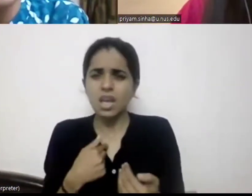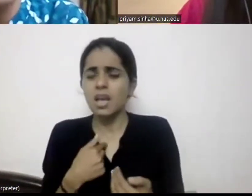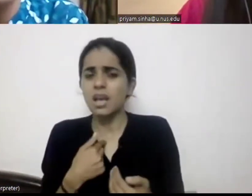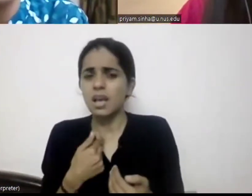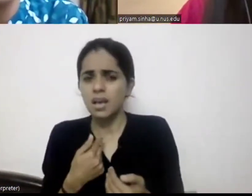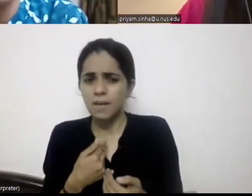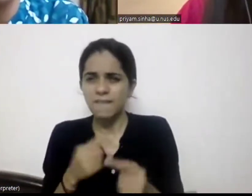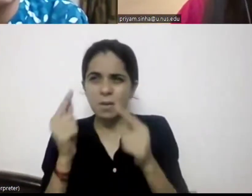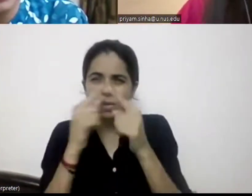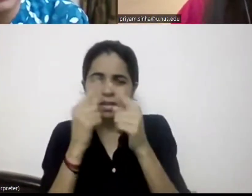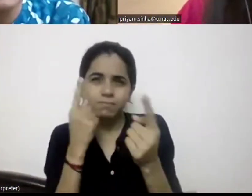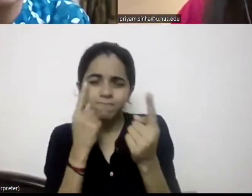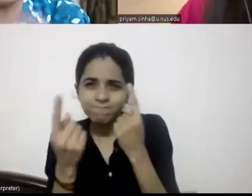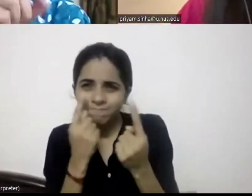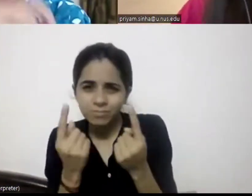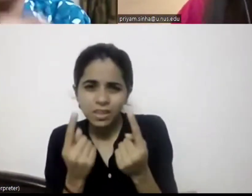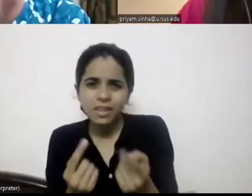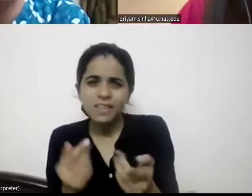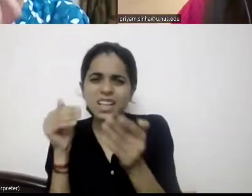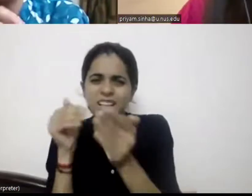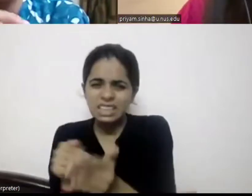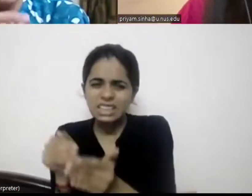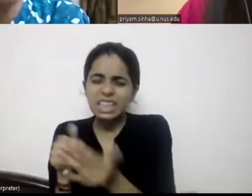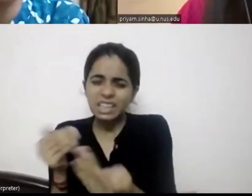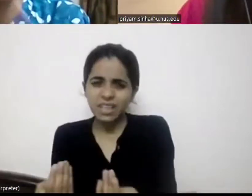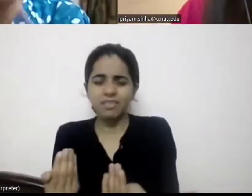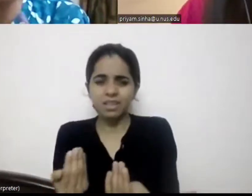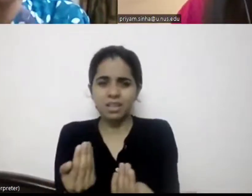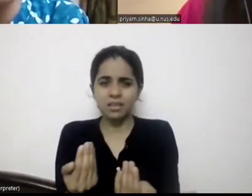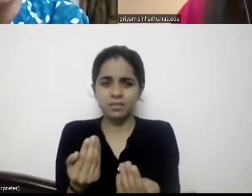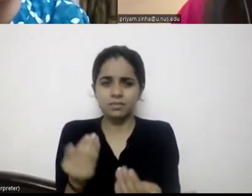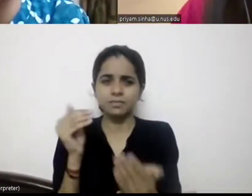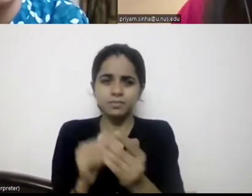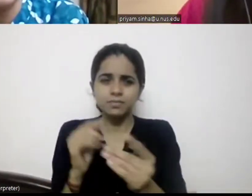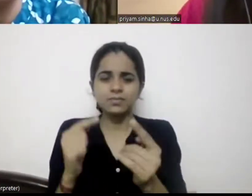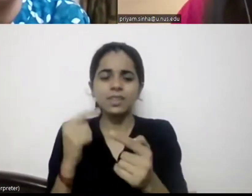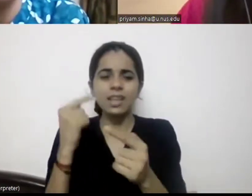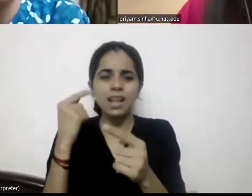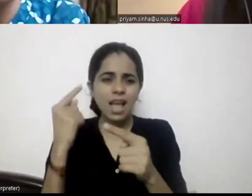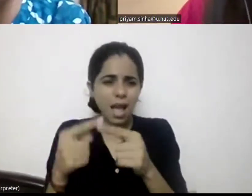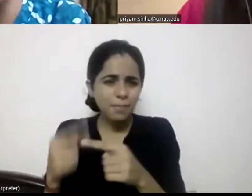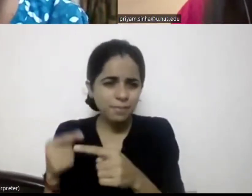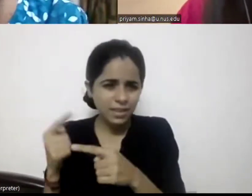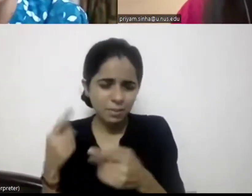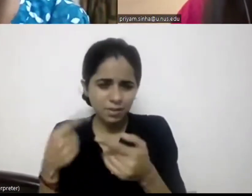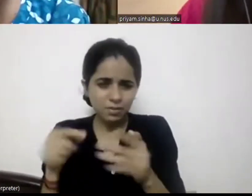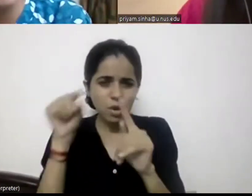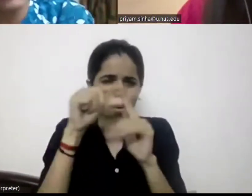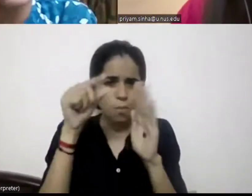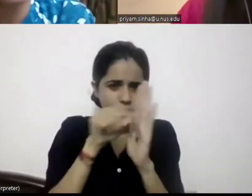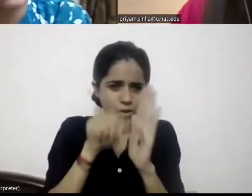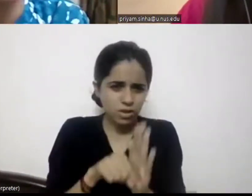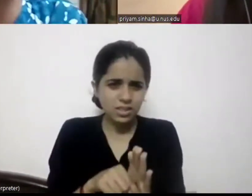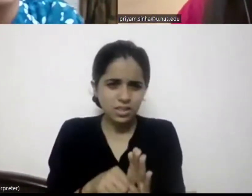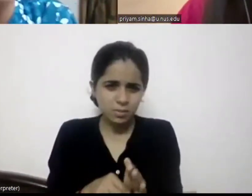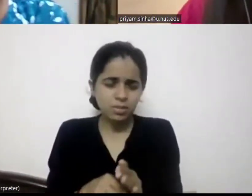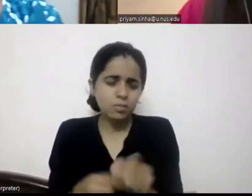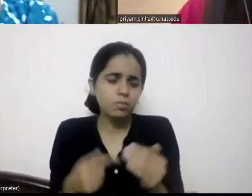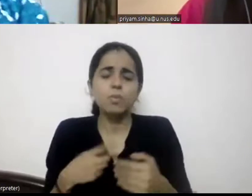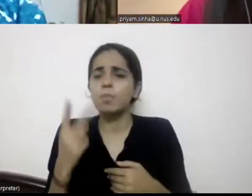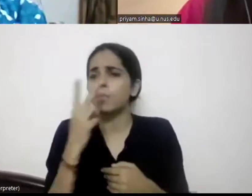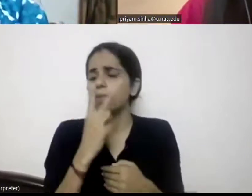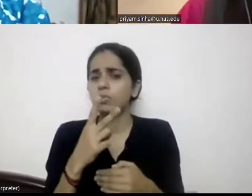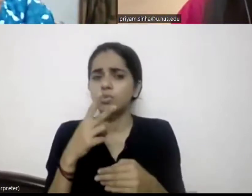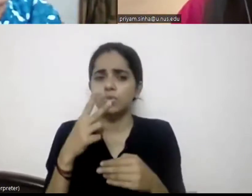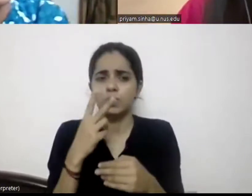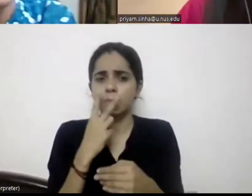map it out there कि there is something else that is happening on the policy making level. तो वो impact मुझे